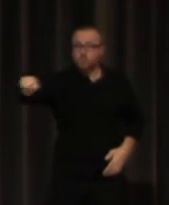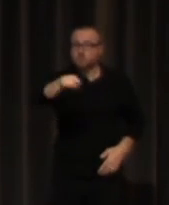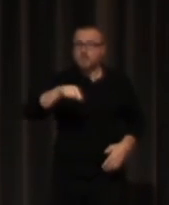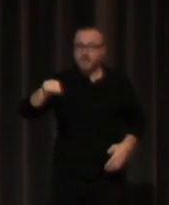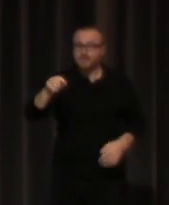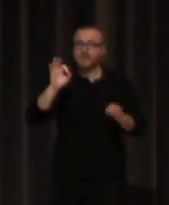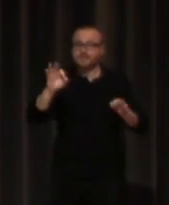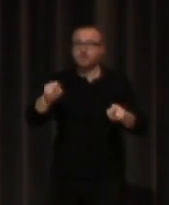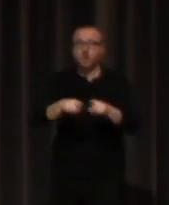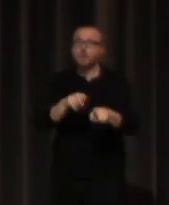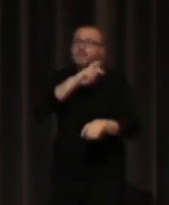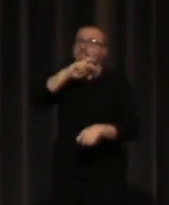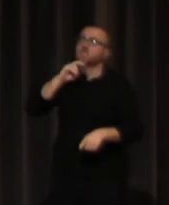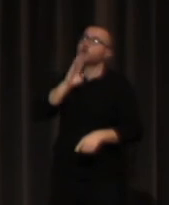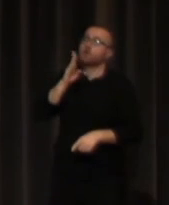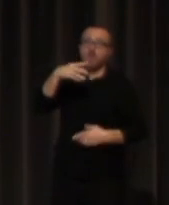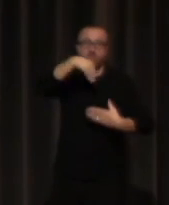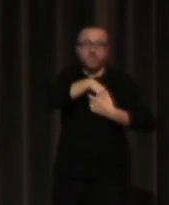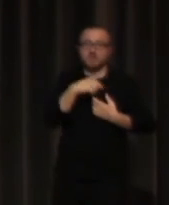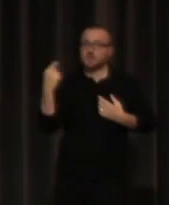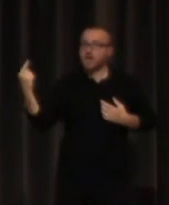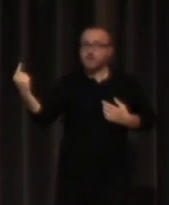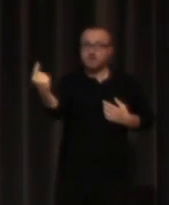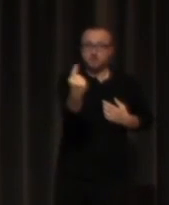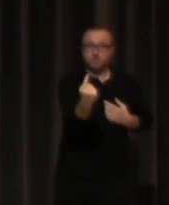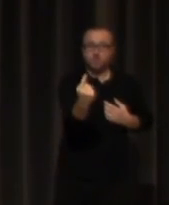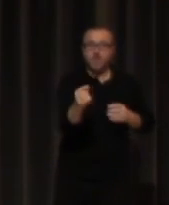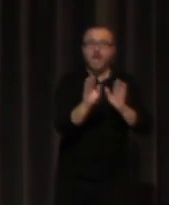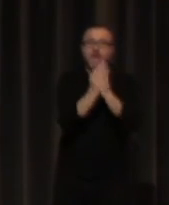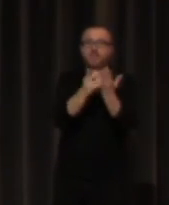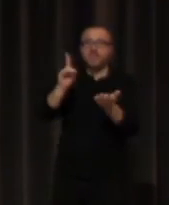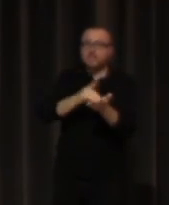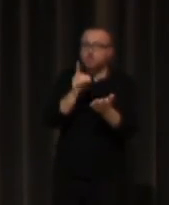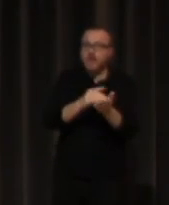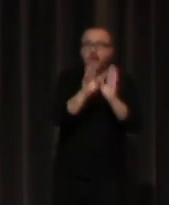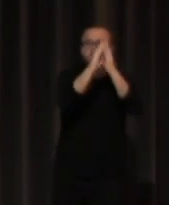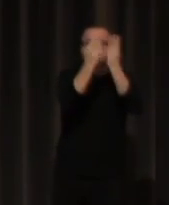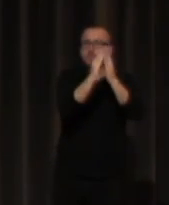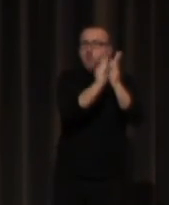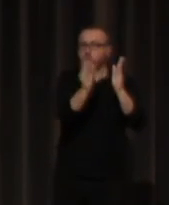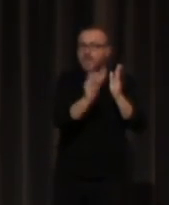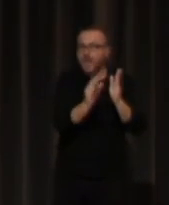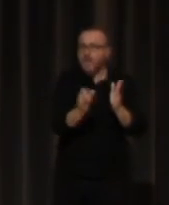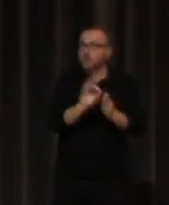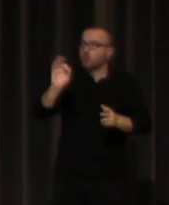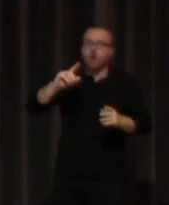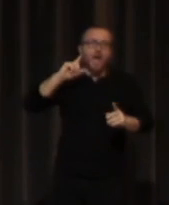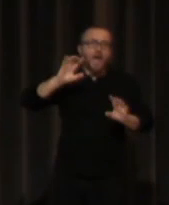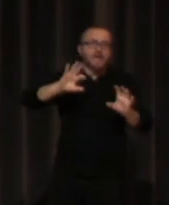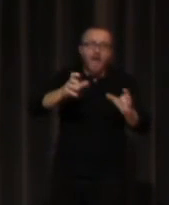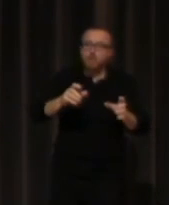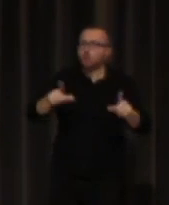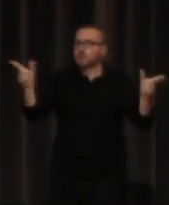d'aquest tresor que omple biblioteques senceres, diccionaris, que fa parlar a ràdio, la tele, que també avui